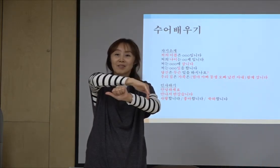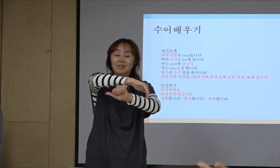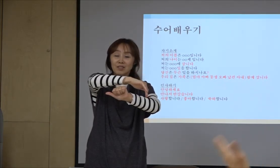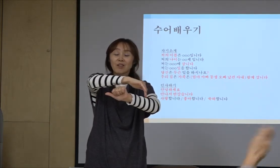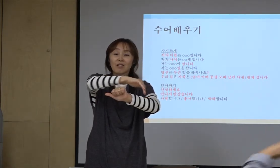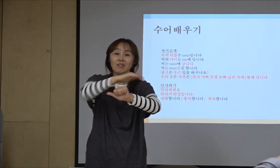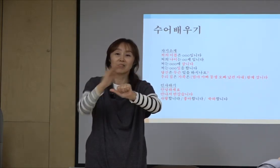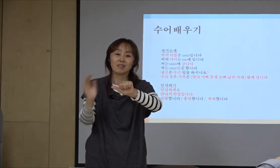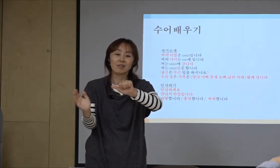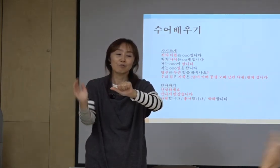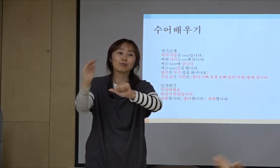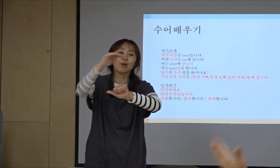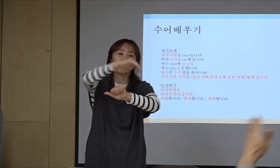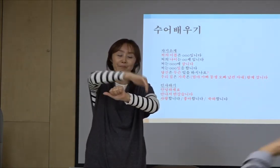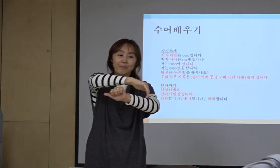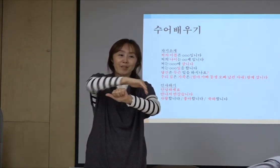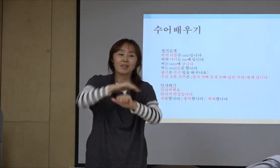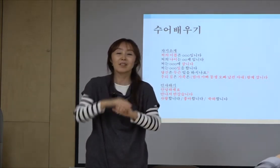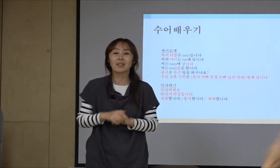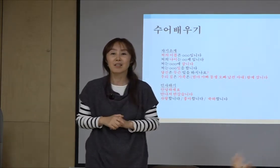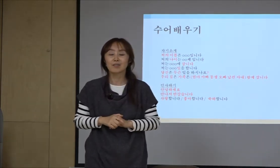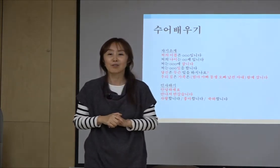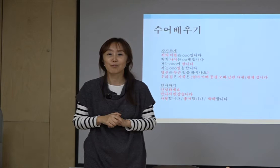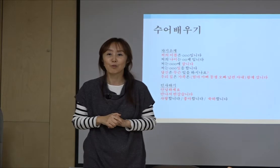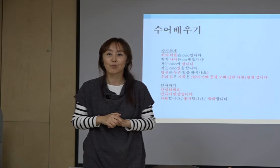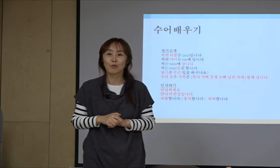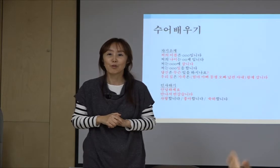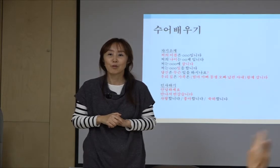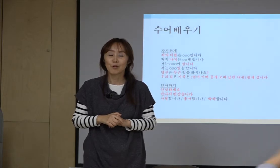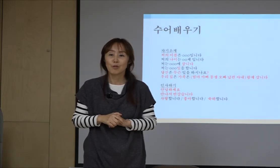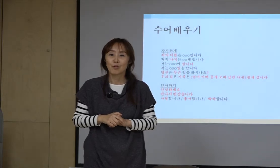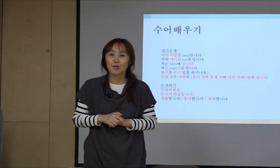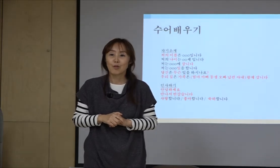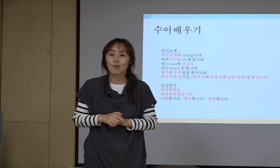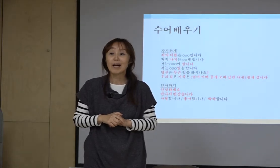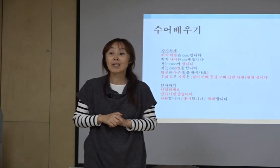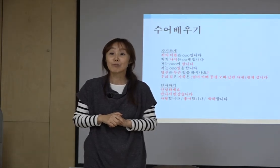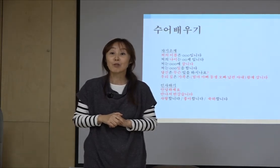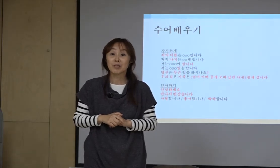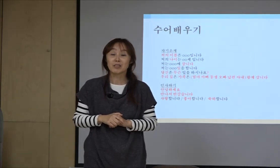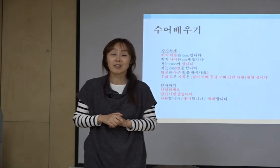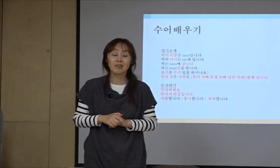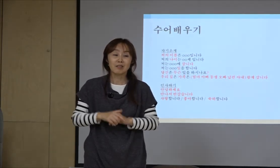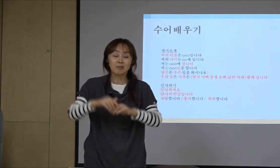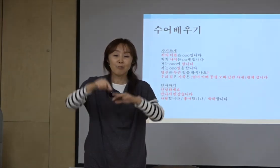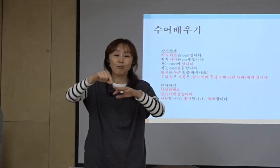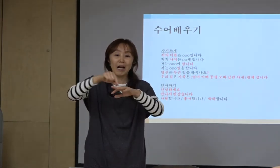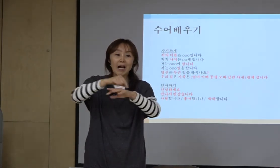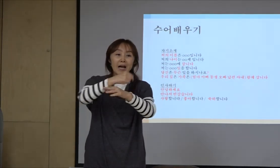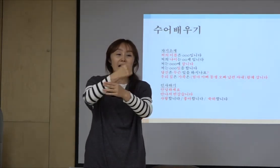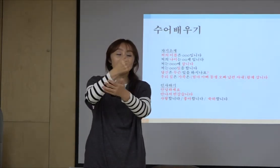거죠? 그쵸? 이거. 무덤. 그러니까 예를 이거 들어 왕릉이라고 하려면 왕의 무덤이잖아요. 그럼